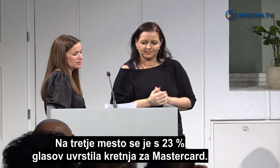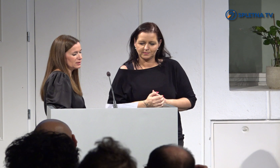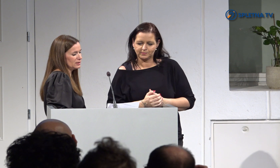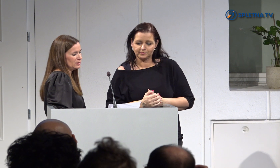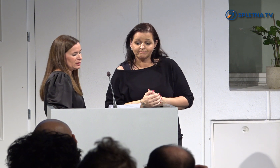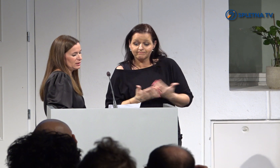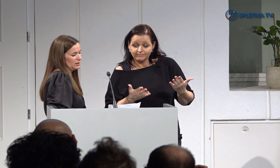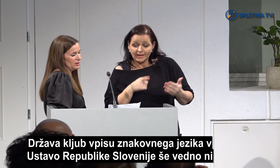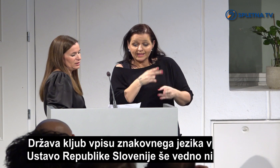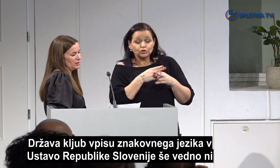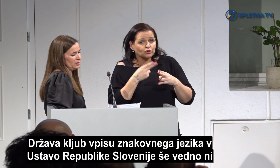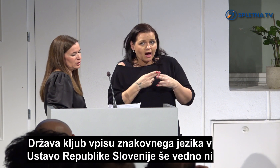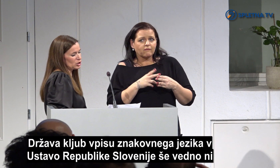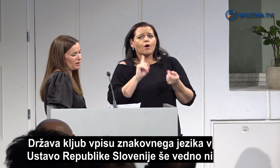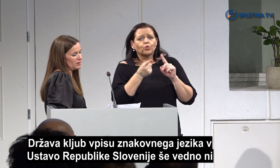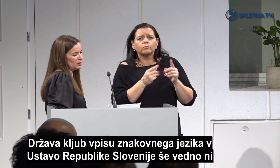Mastercard.